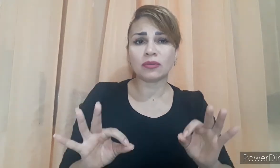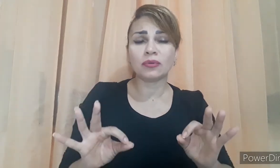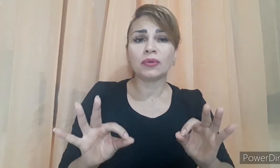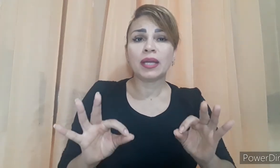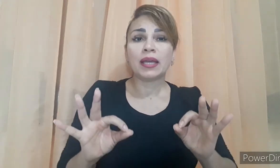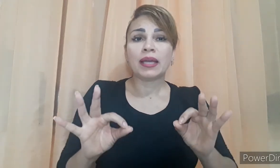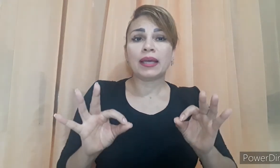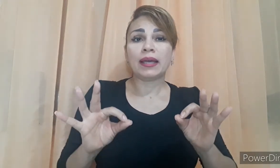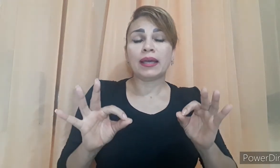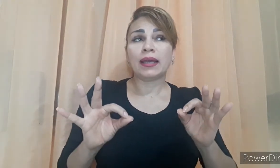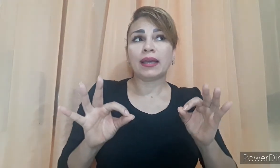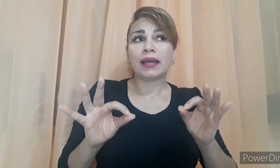entendimento